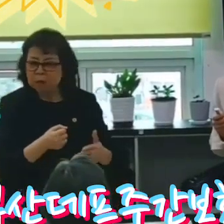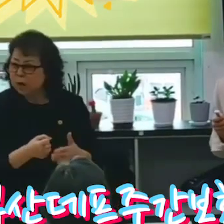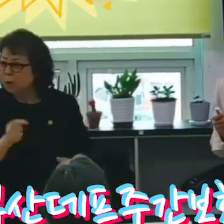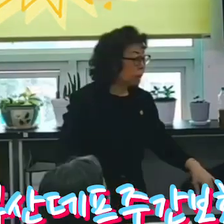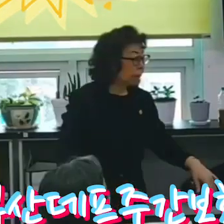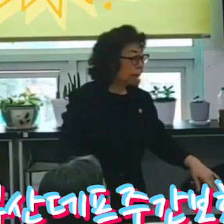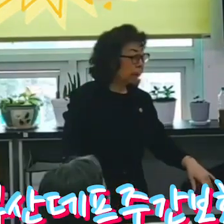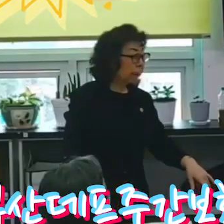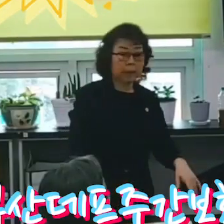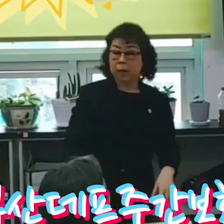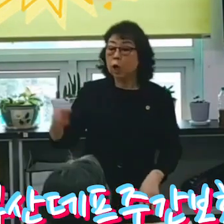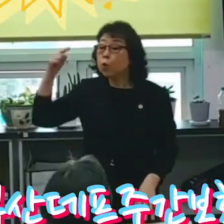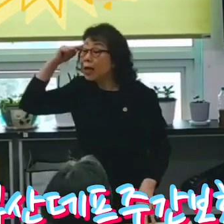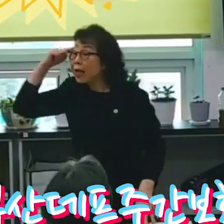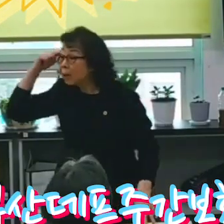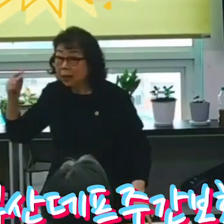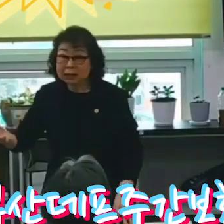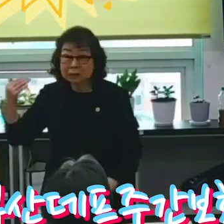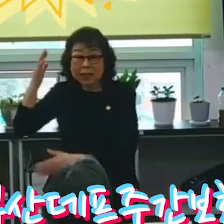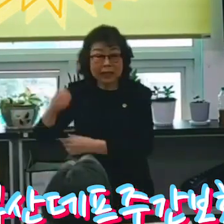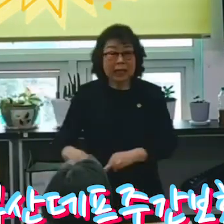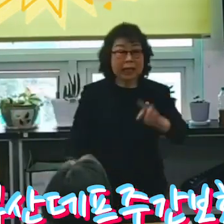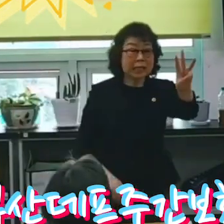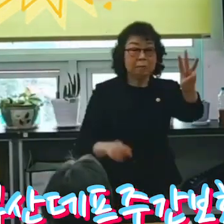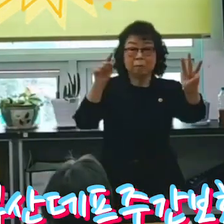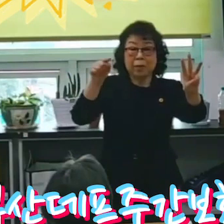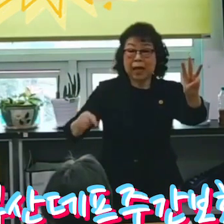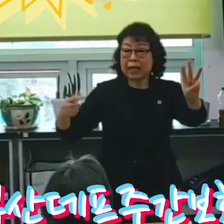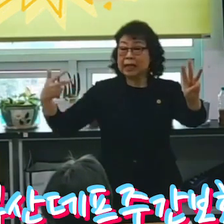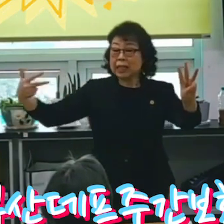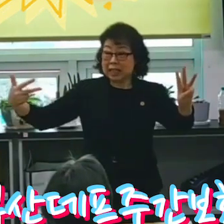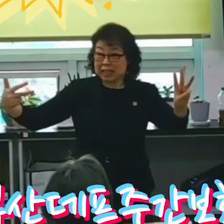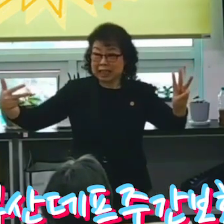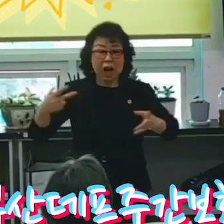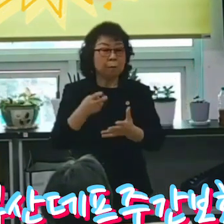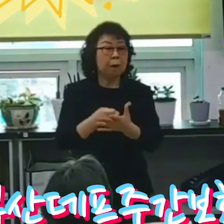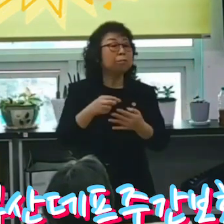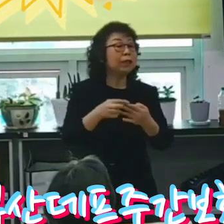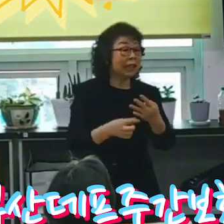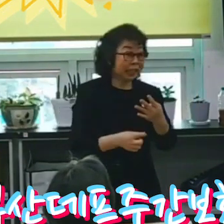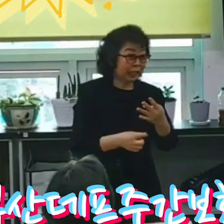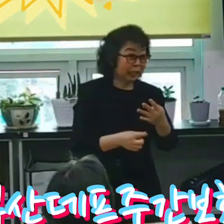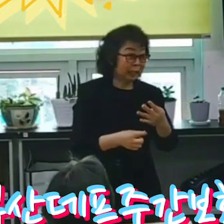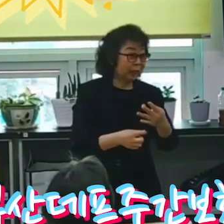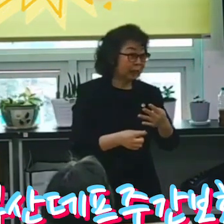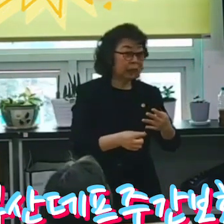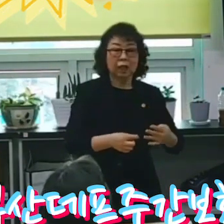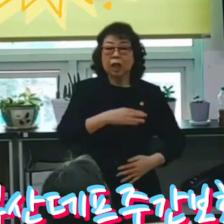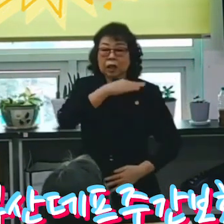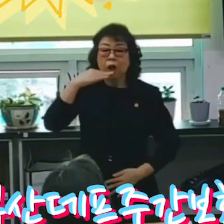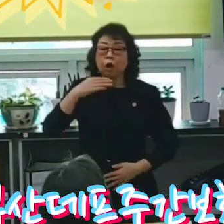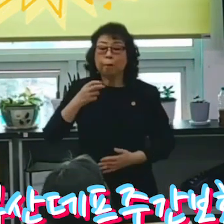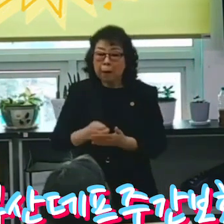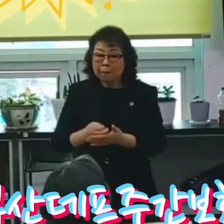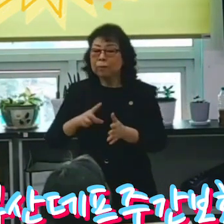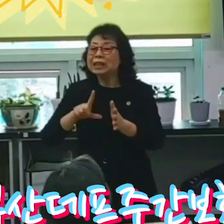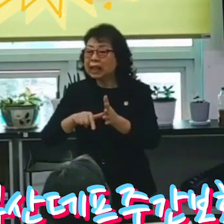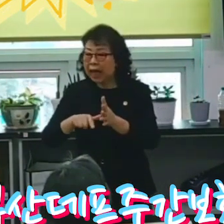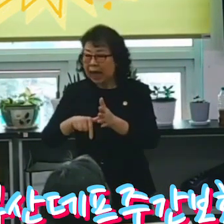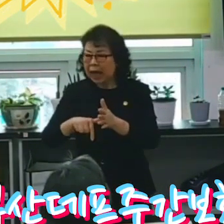해요. 때7의 법칙이라고 자연의 법칙이라고 하는데요. 이거를 우리가 정법 시대라고도